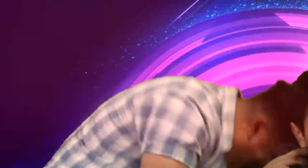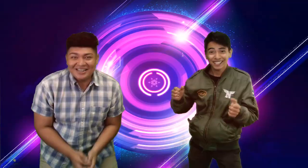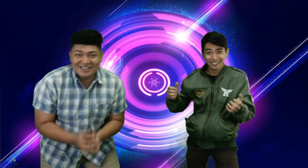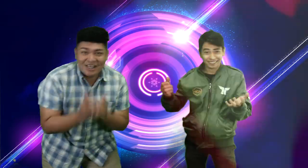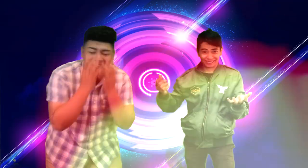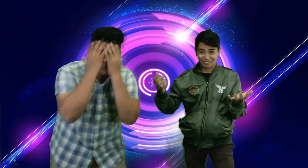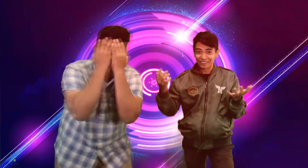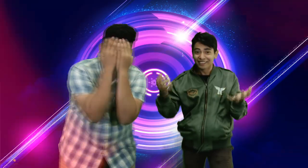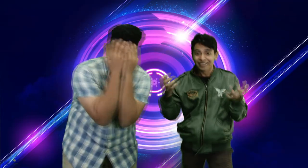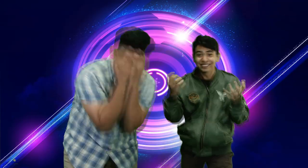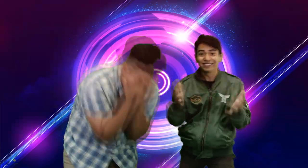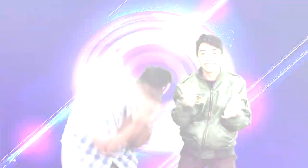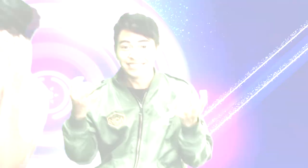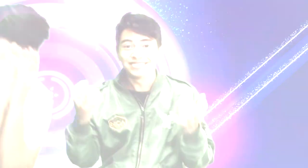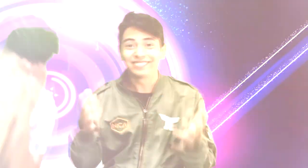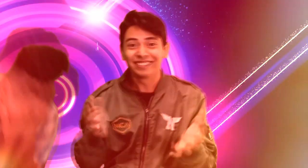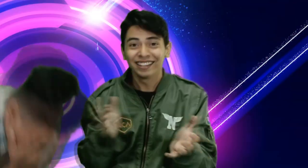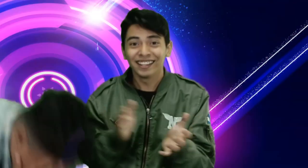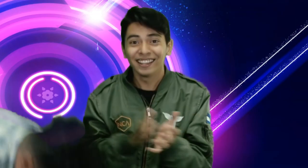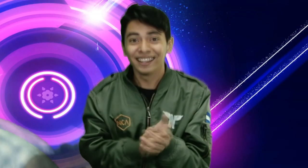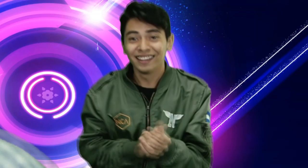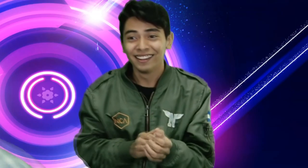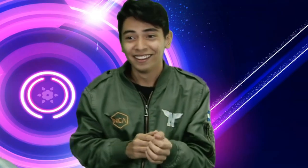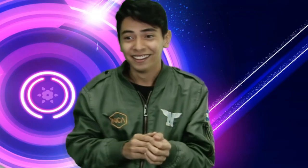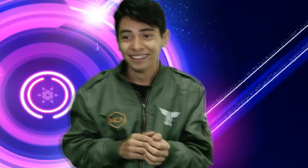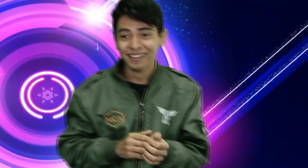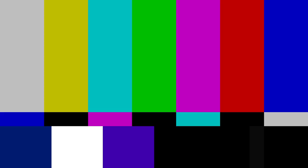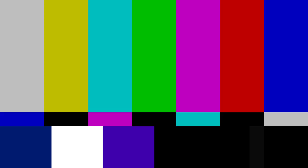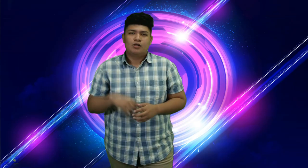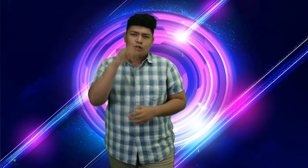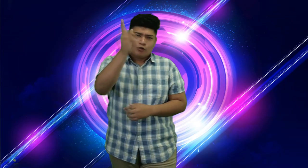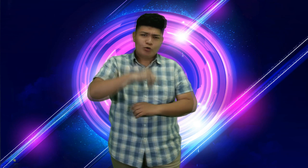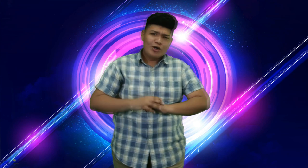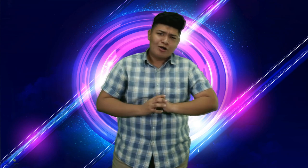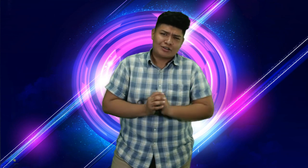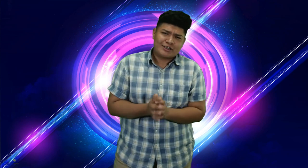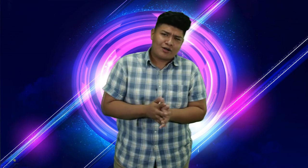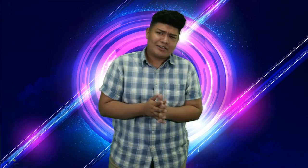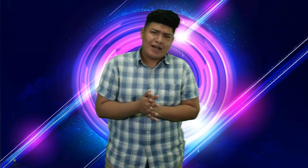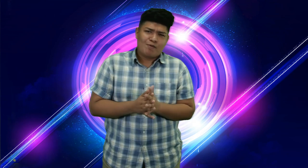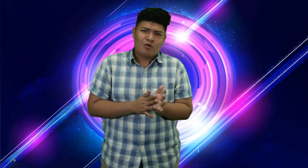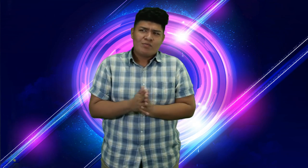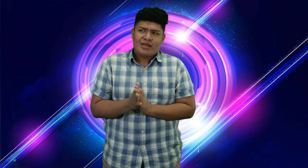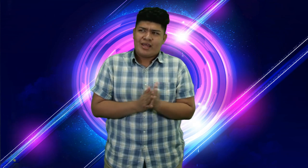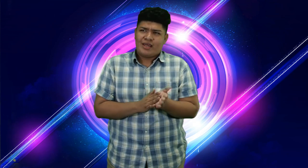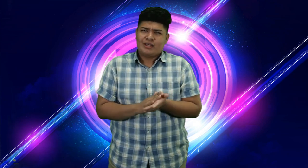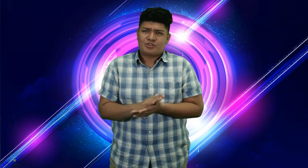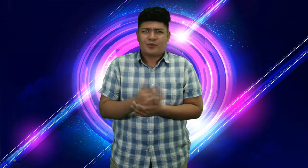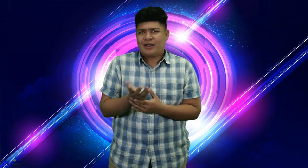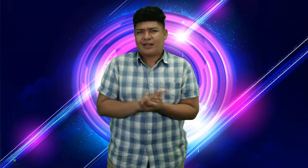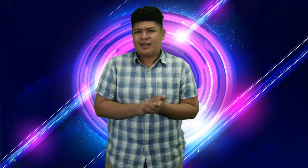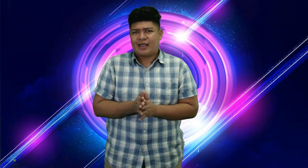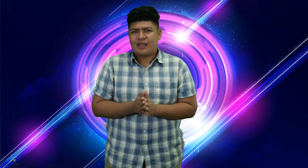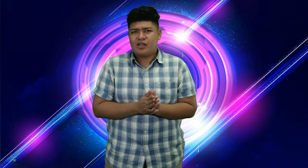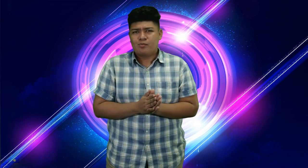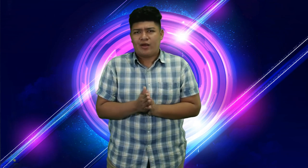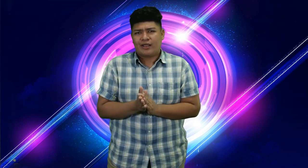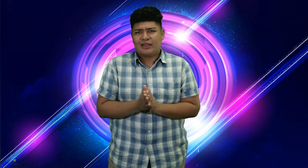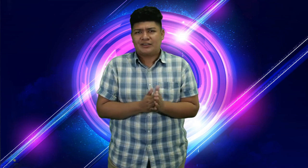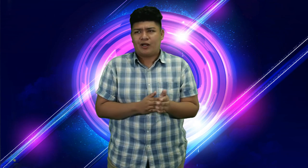m más fuerte uno de los consejos que traemos sobre la realidad que vivimos es que el cava lo